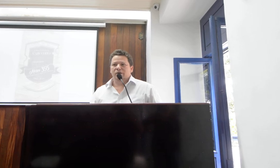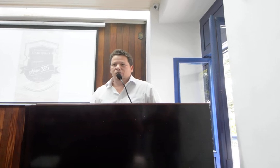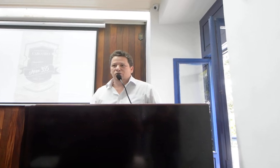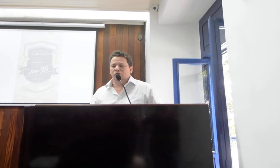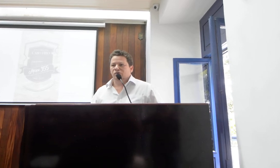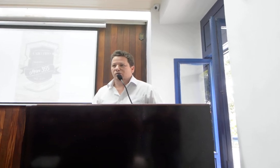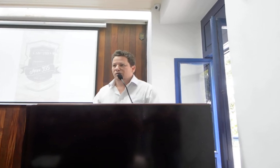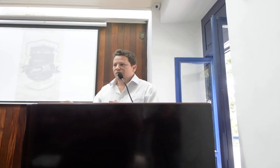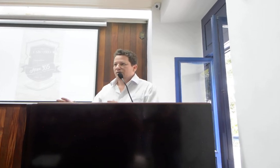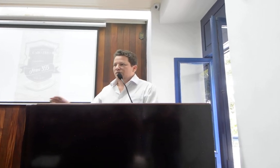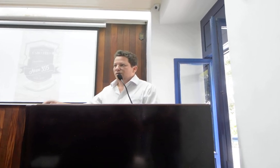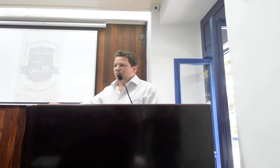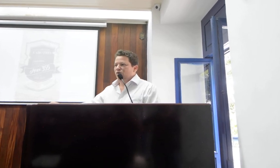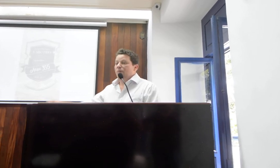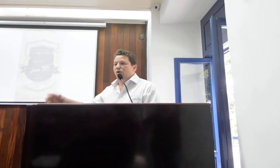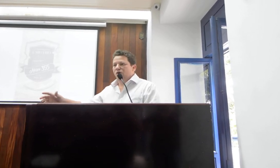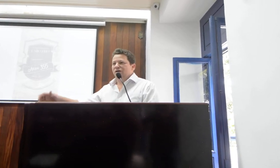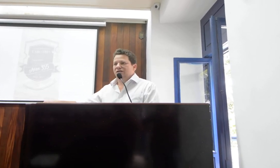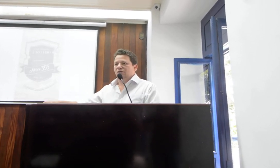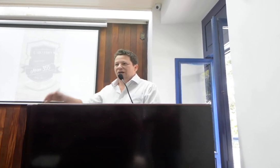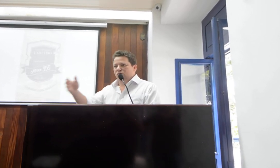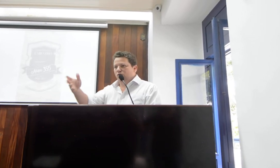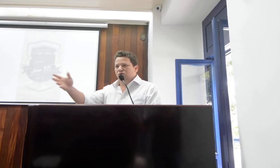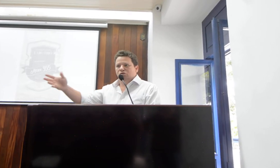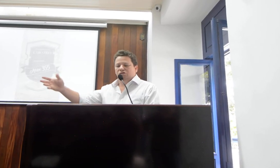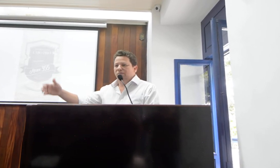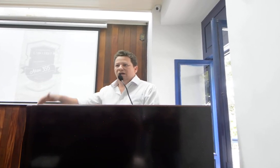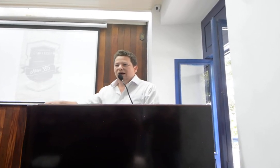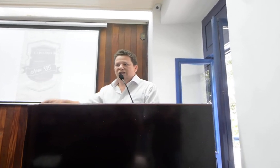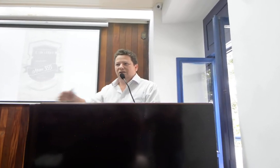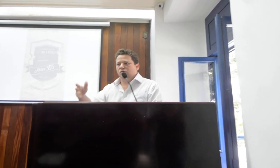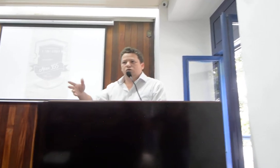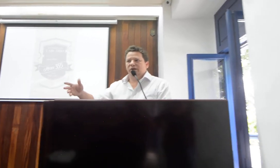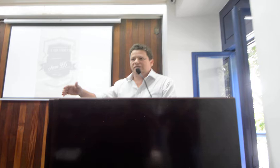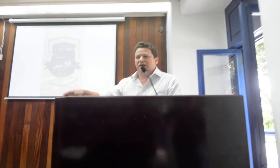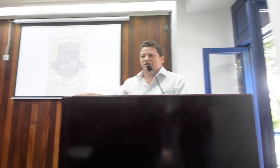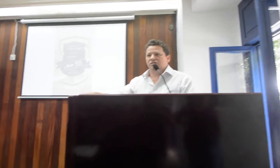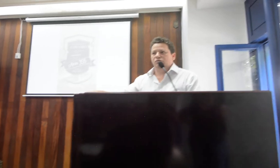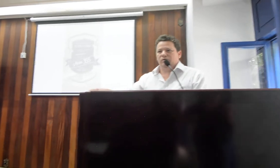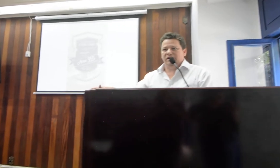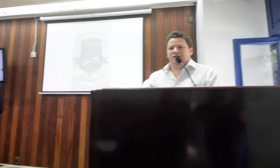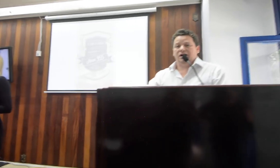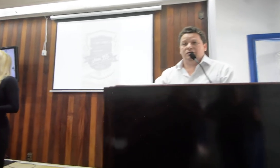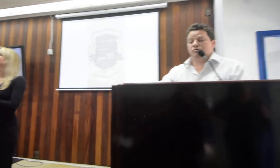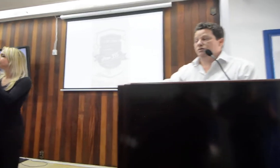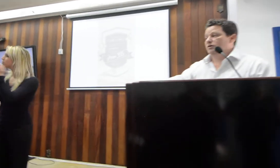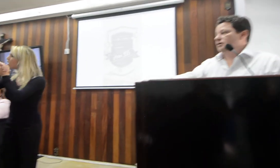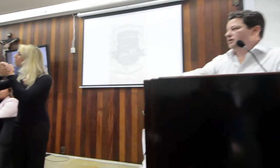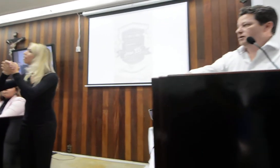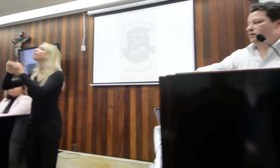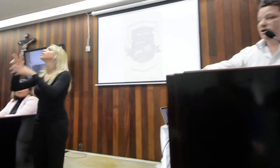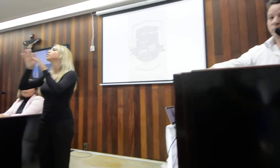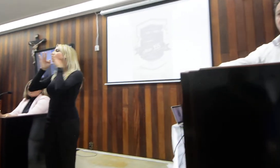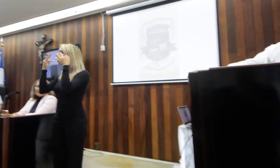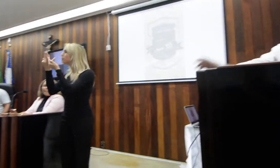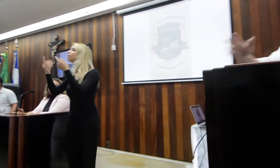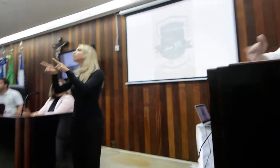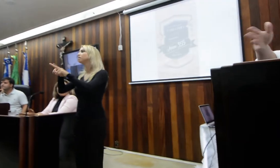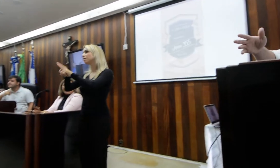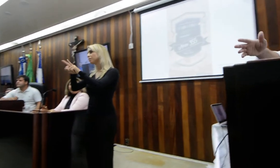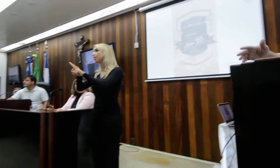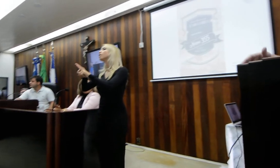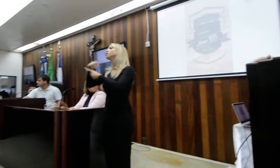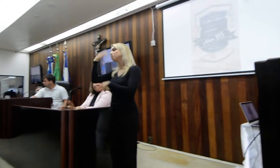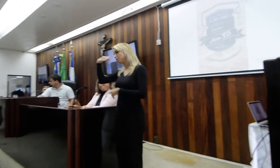de forma muito amorosa, saudar todos os familiares e a todos os presentes dos homenageados. Mas peço